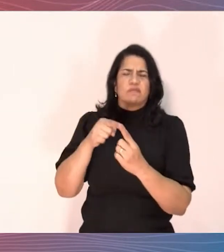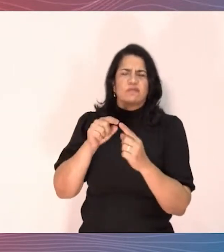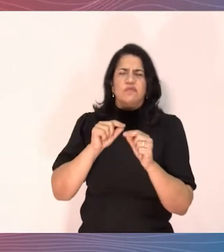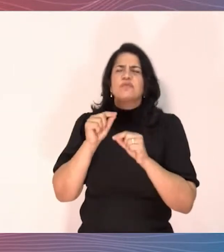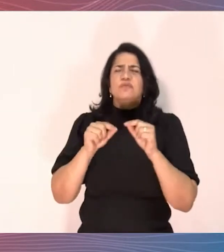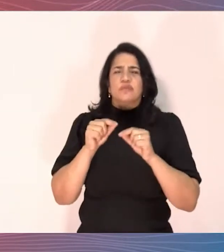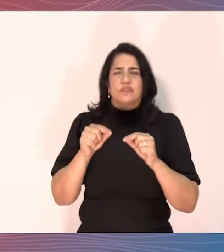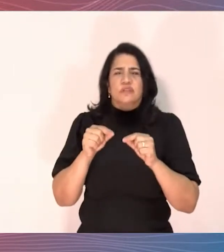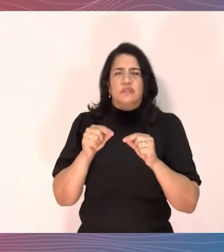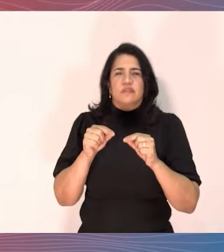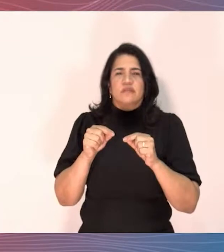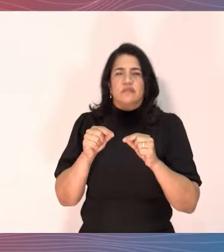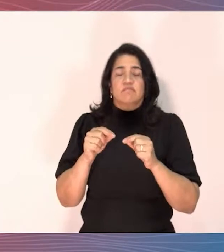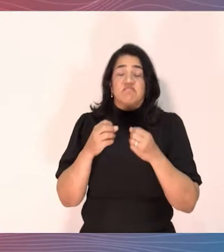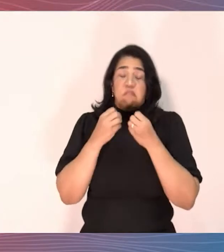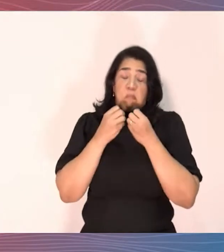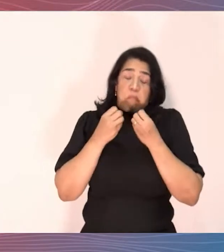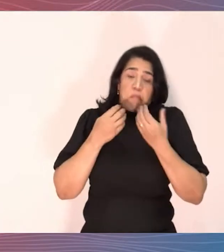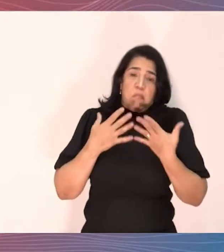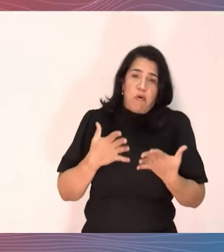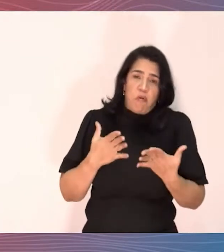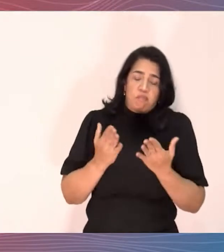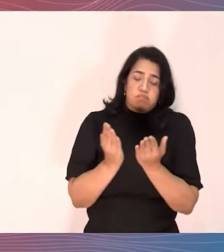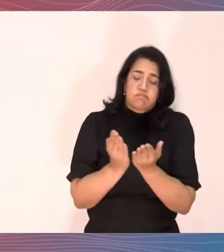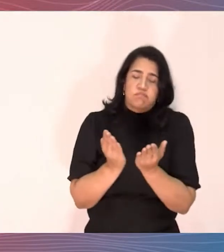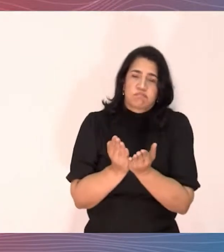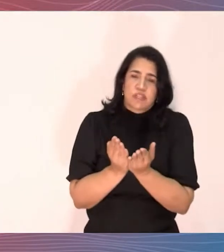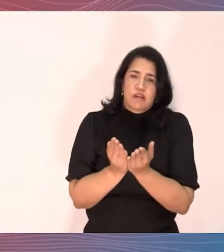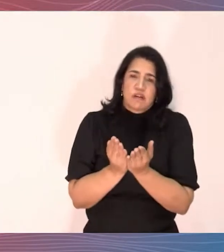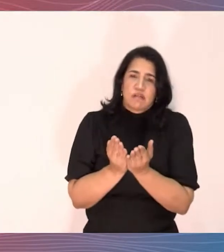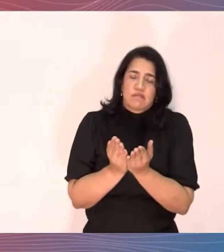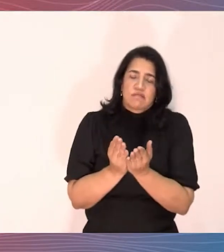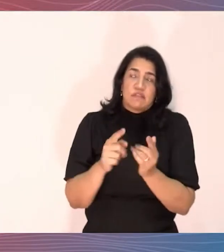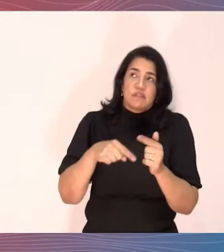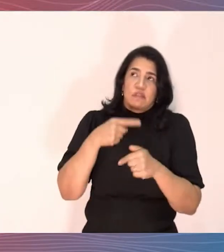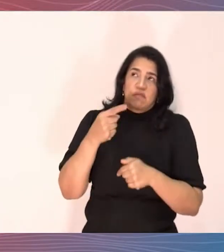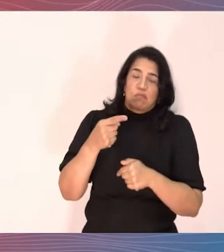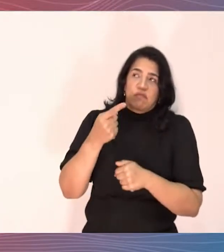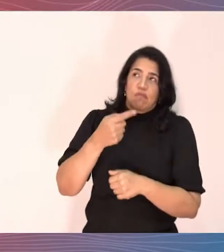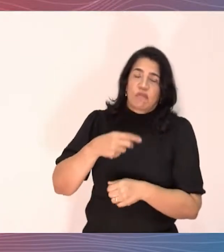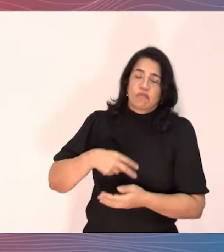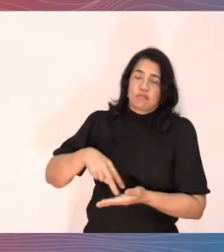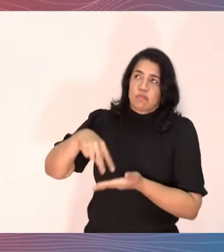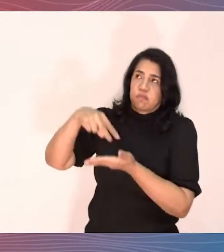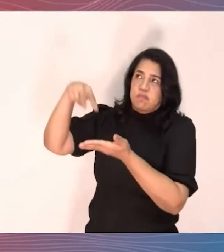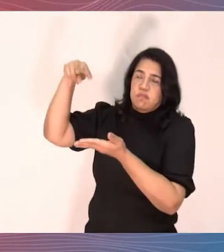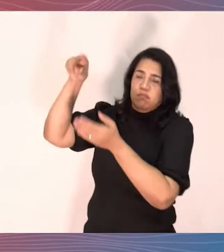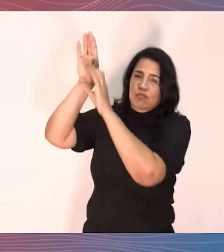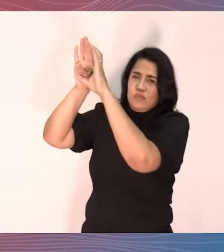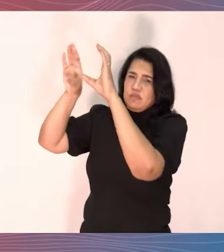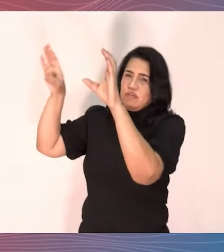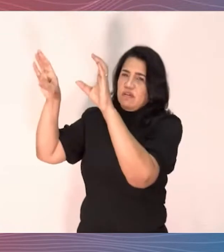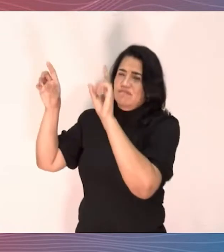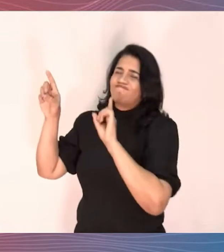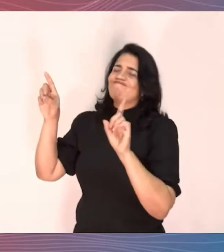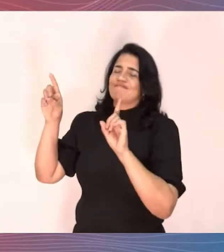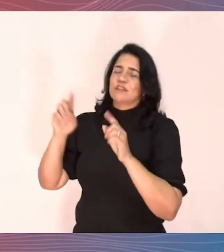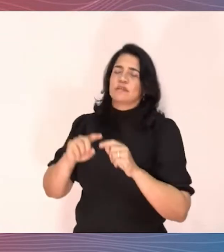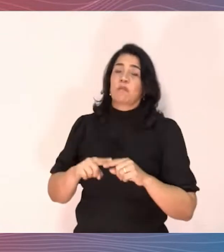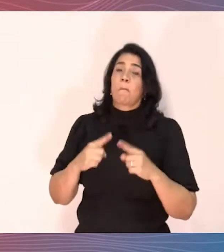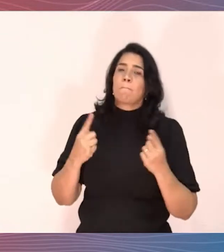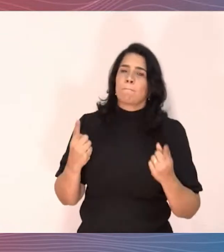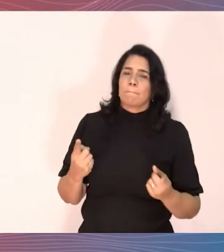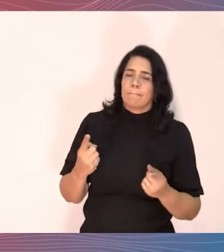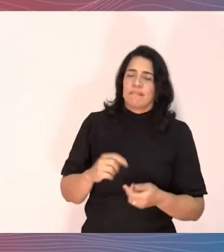Não. Aqui diz: aos que chamou, a esses também justificou, e aos que